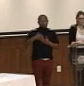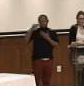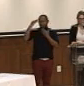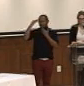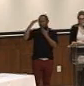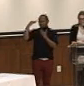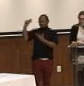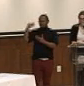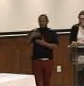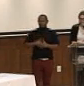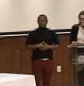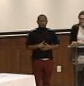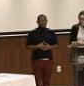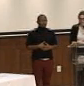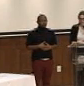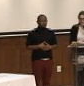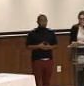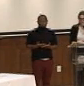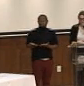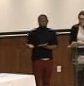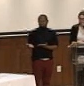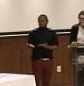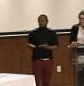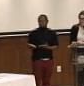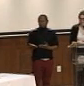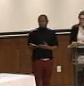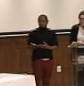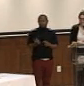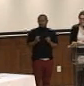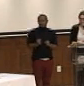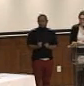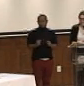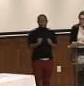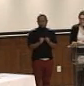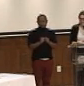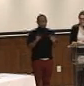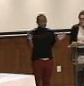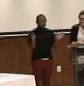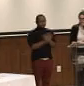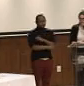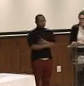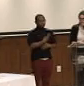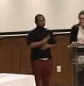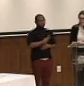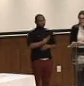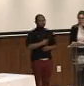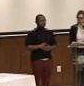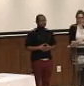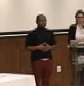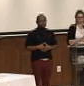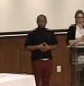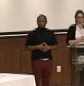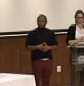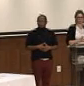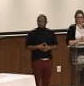Obrigada. Candidato Elcio, o senhor pode fazer a segunda pergunta?